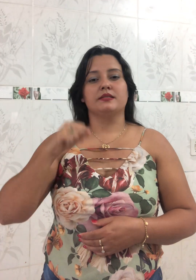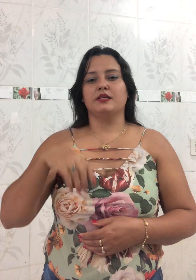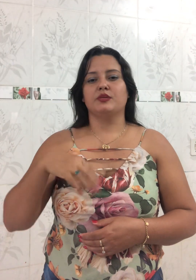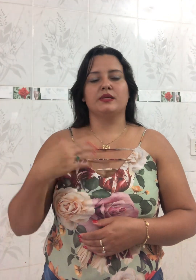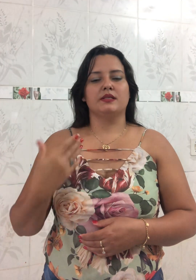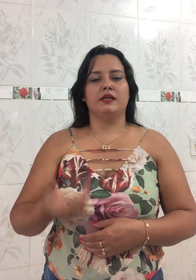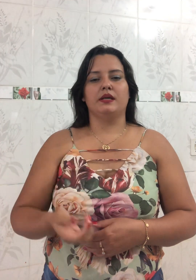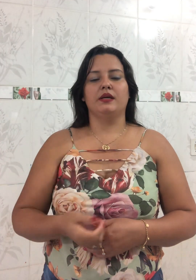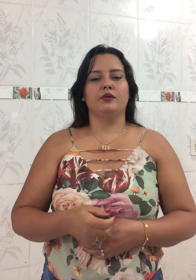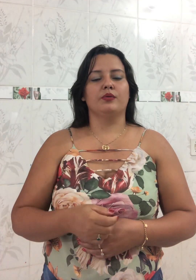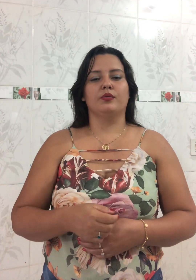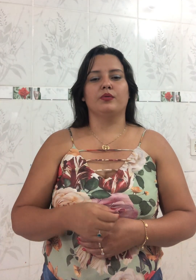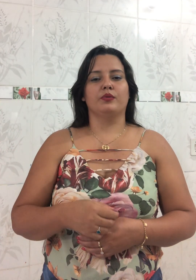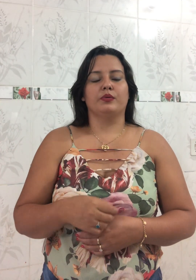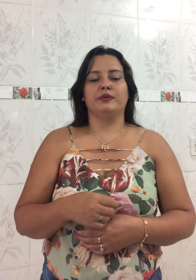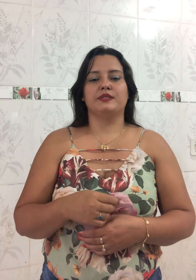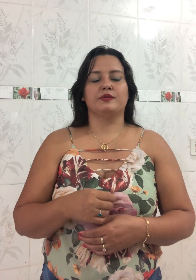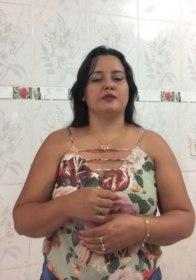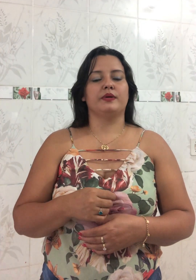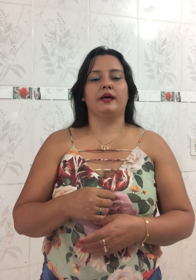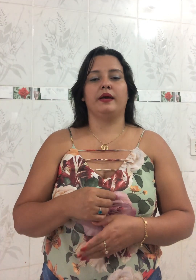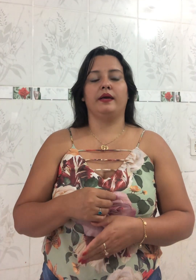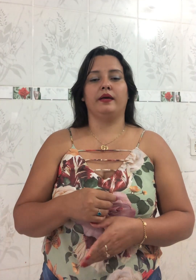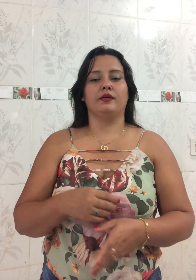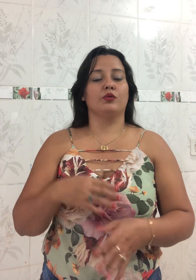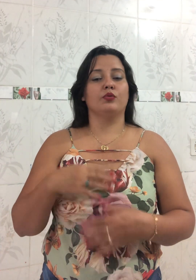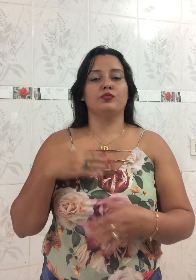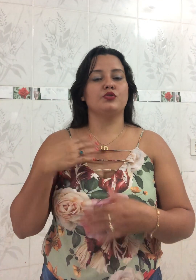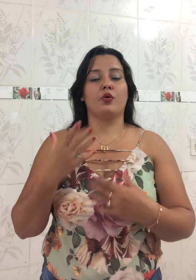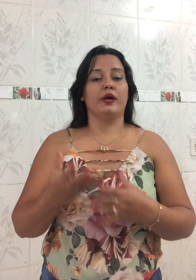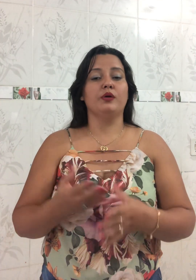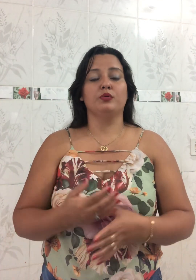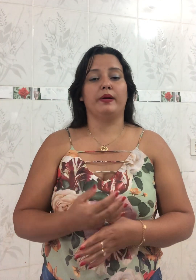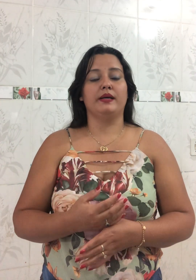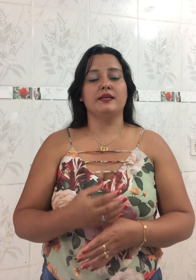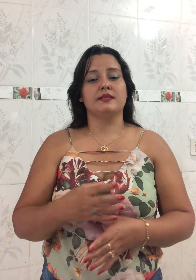seja brasileiro ou de qualquer outro país,